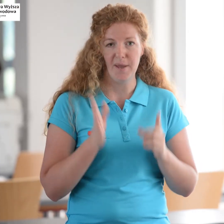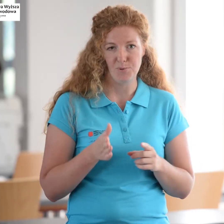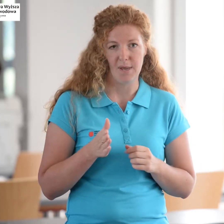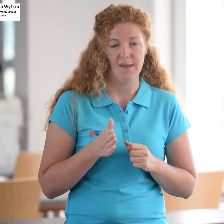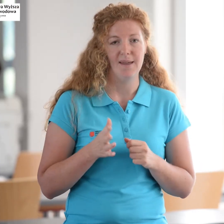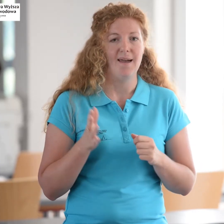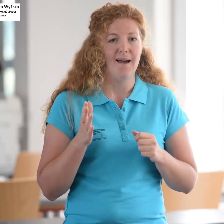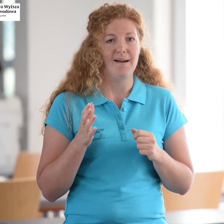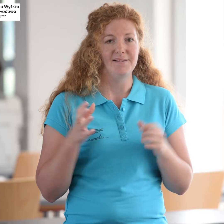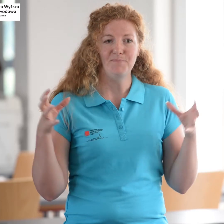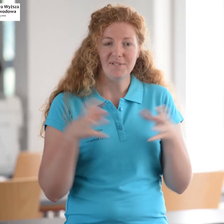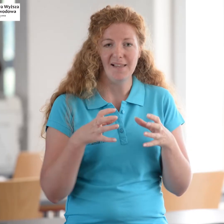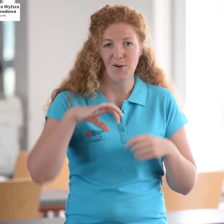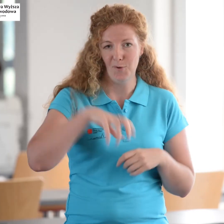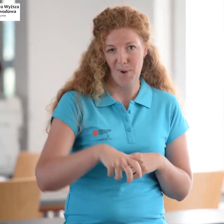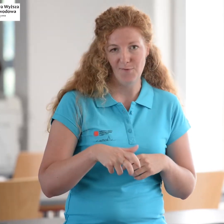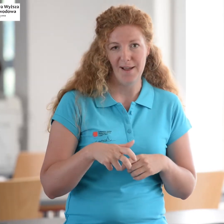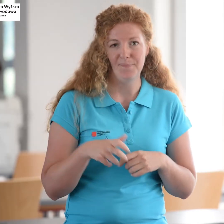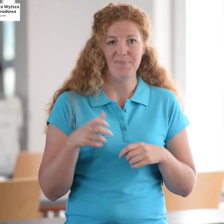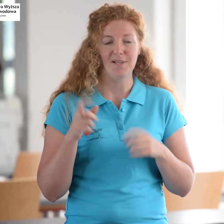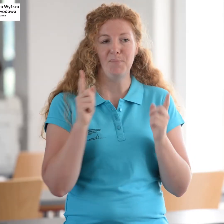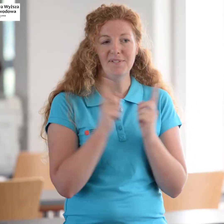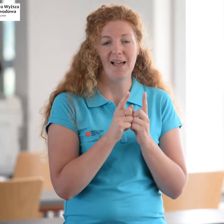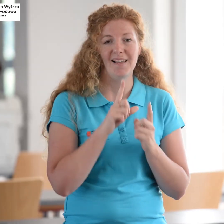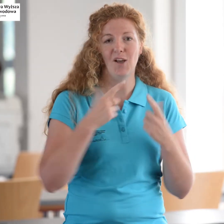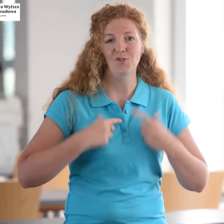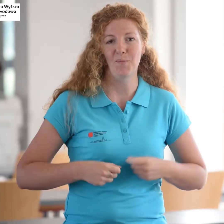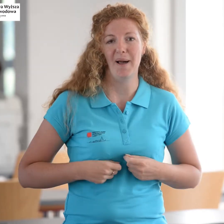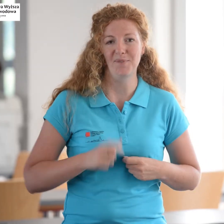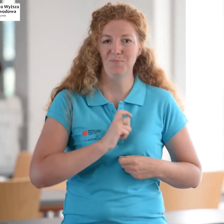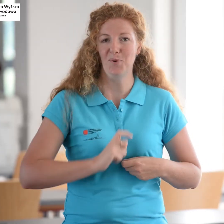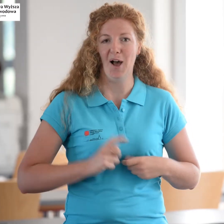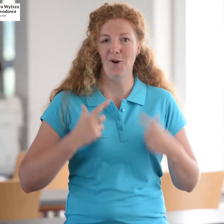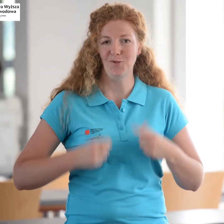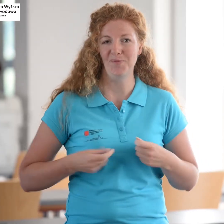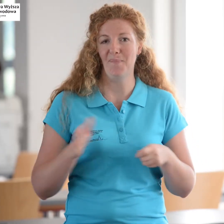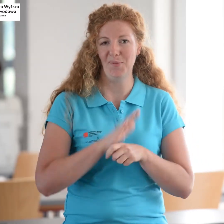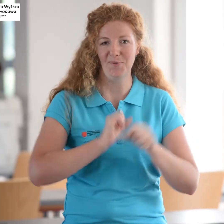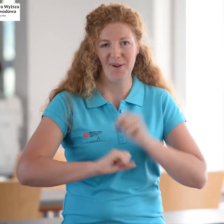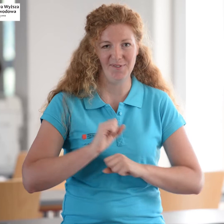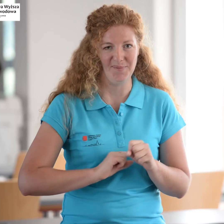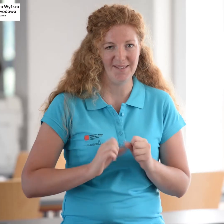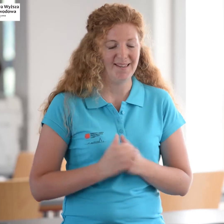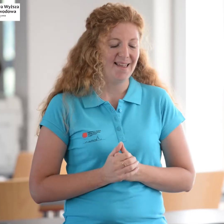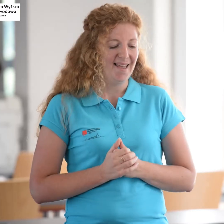będzie spotkania grupowe, spotkania z osobami z biura osób niepełnosprawnymi,